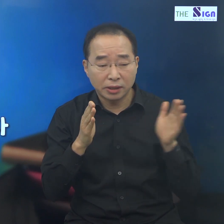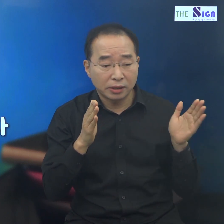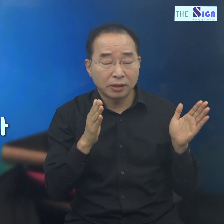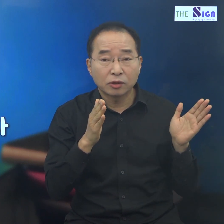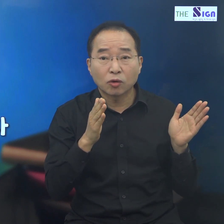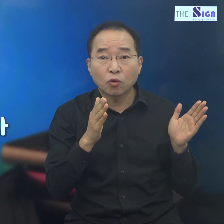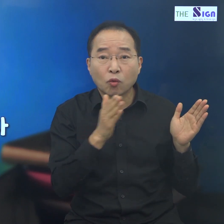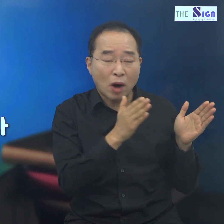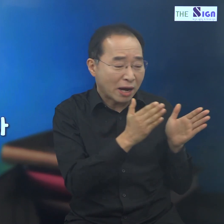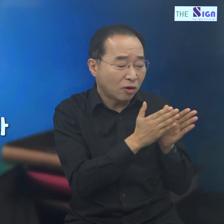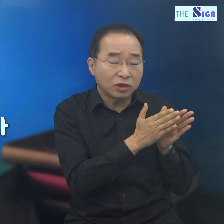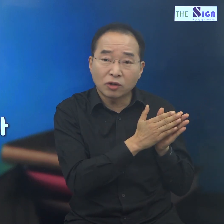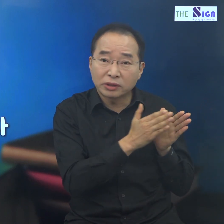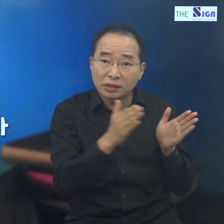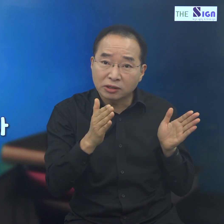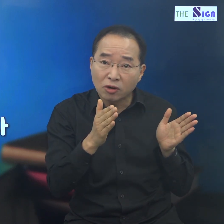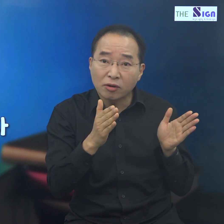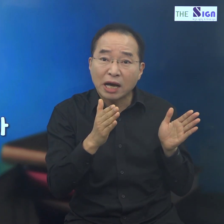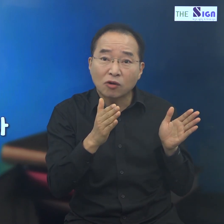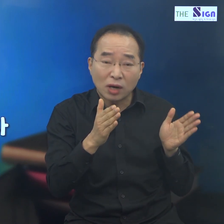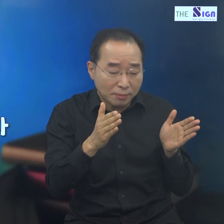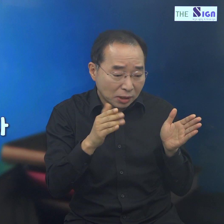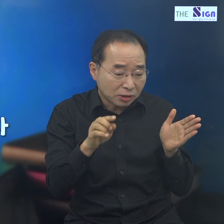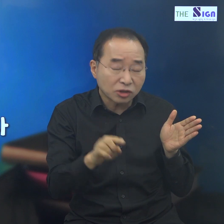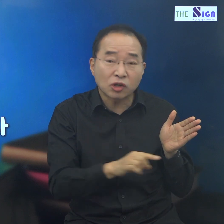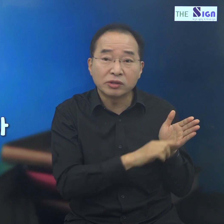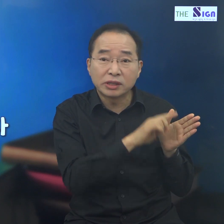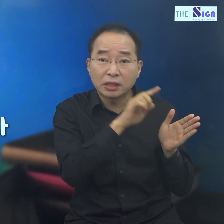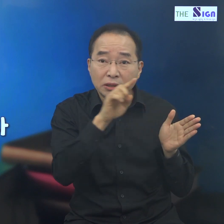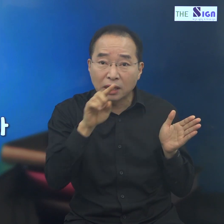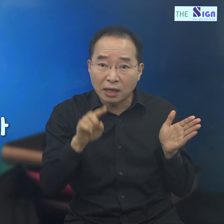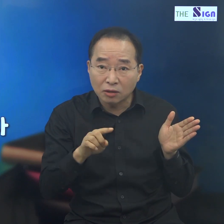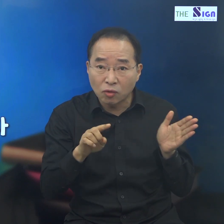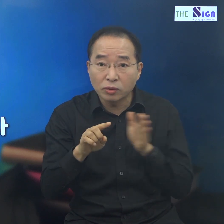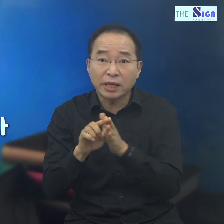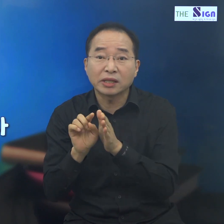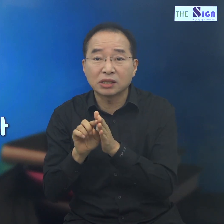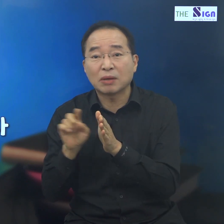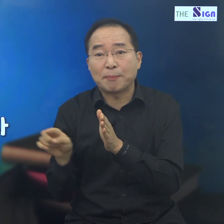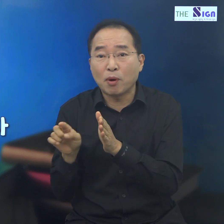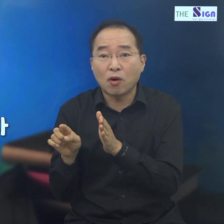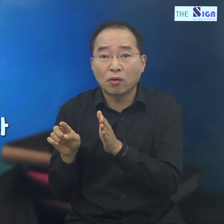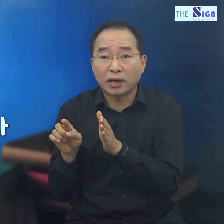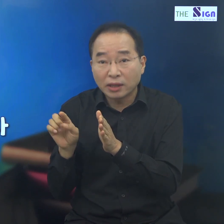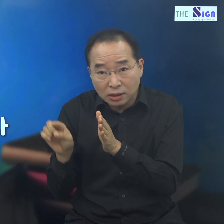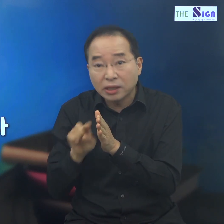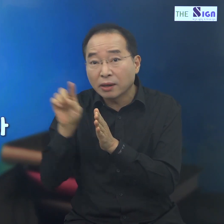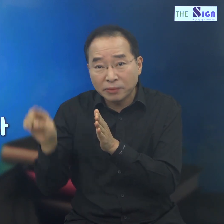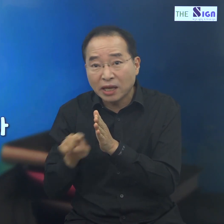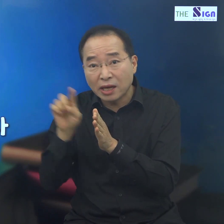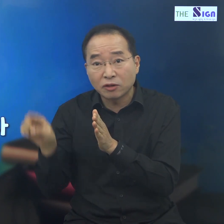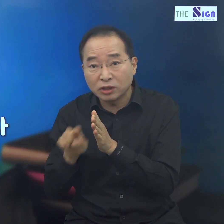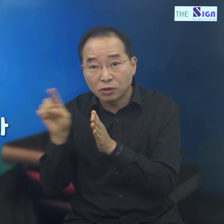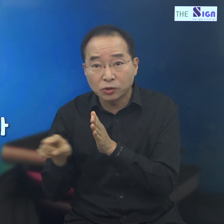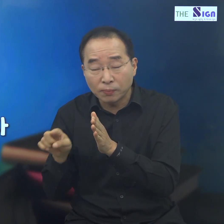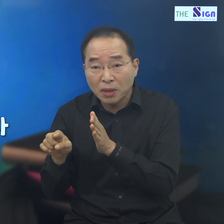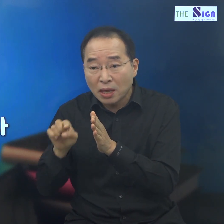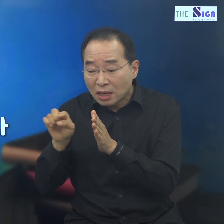이제 과거는 어땠어 라고 하면서 전제를 깔고 내가 지금 아파 라는 게, 내가 얘기하려는 건 이거죠.